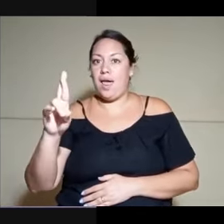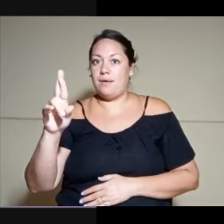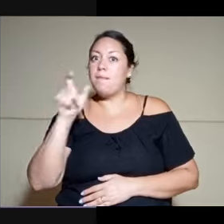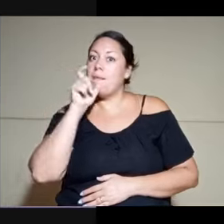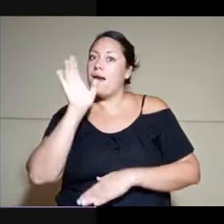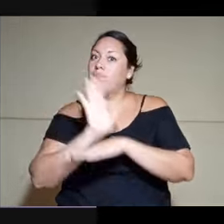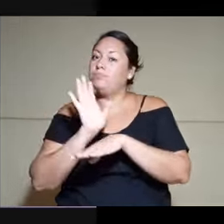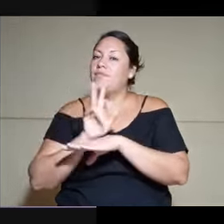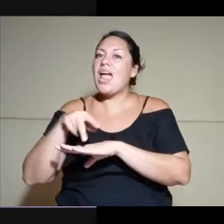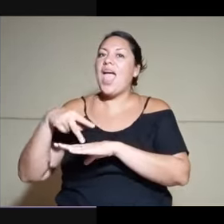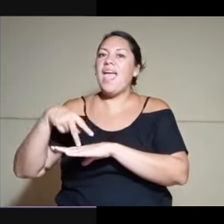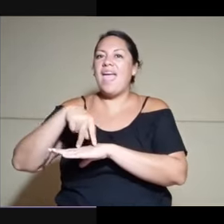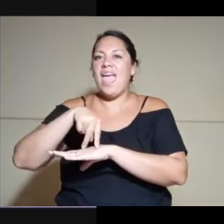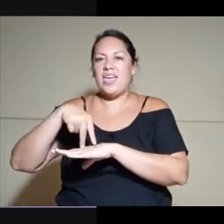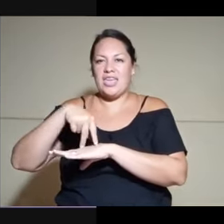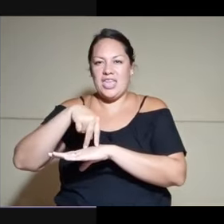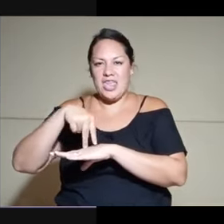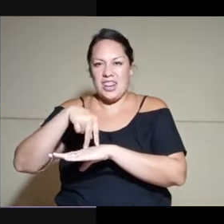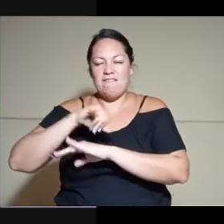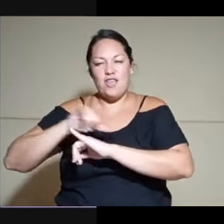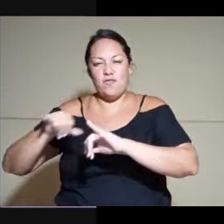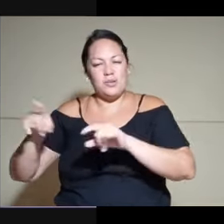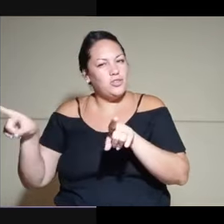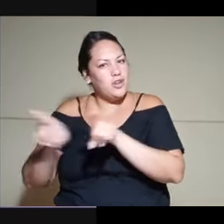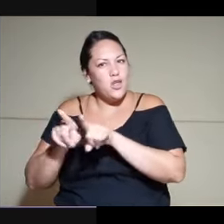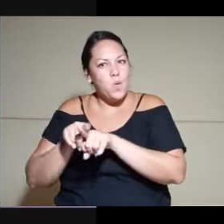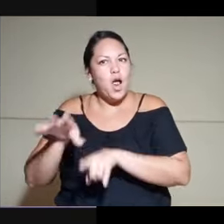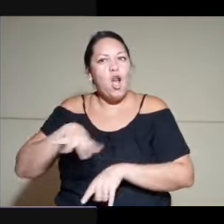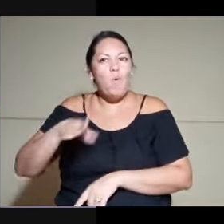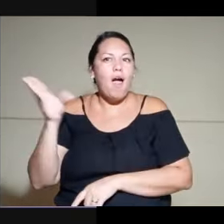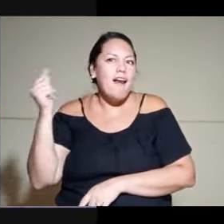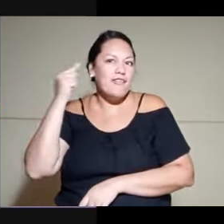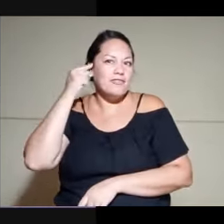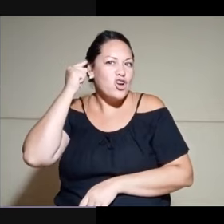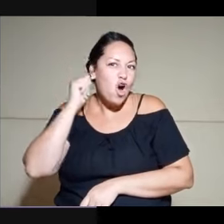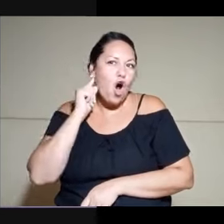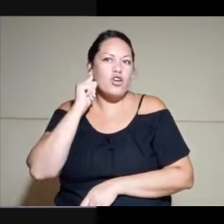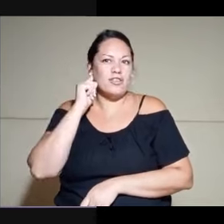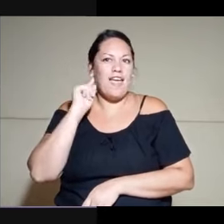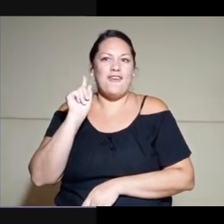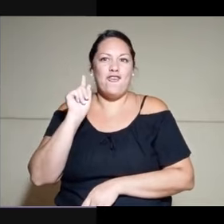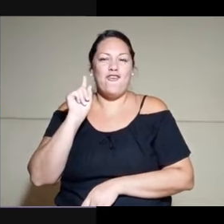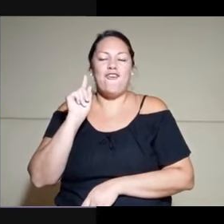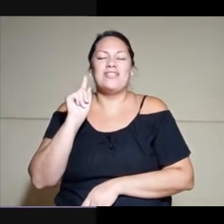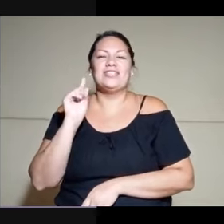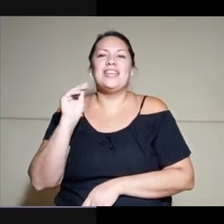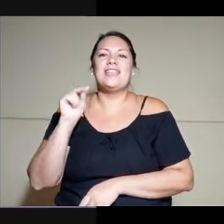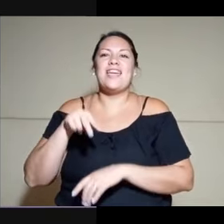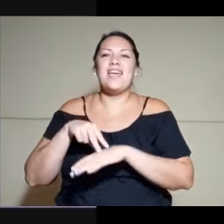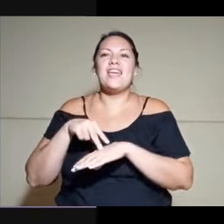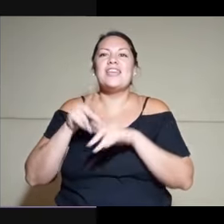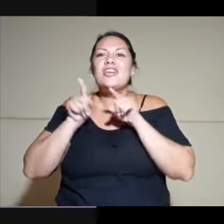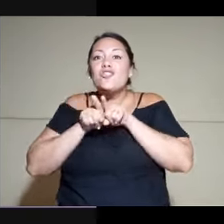cierto?, vestibular, que también sale del oído, porque acuérdense que el oído es el órgano de la audición y del equilibrio, también salen